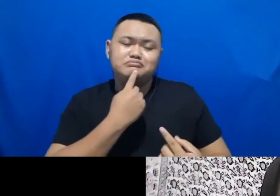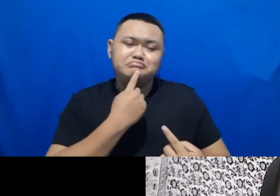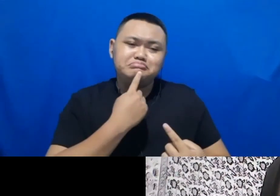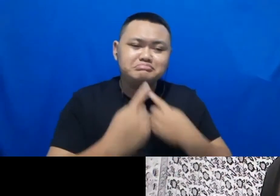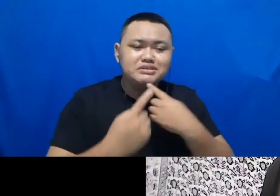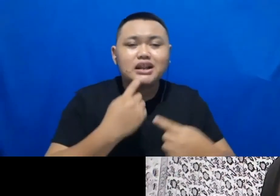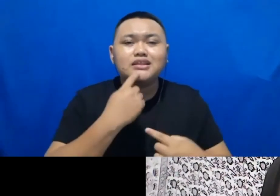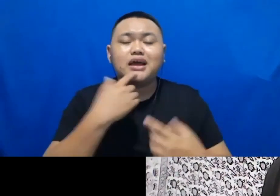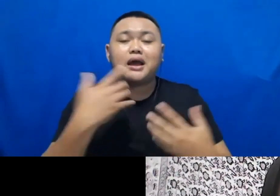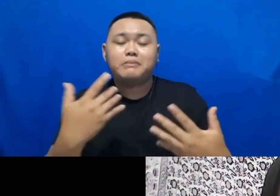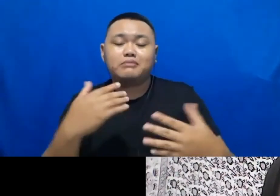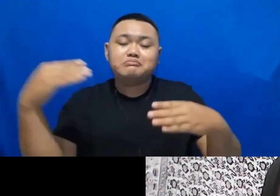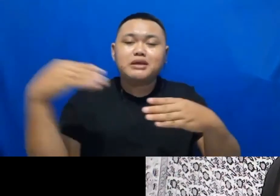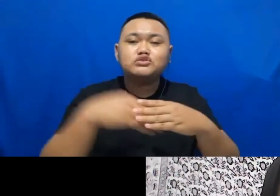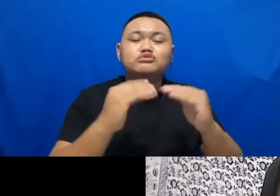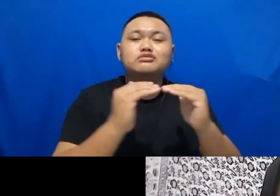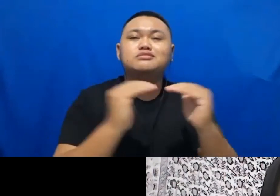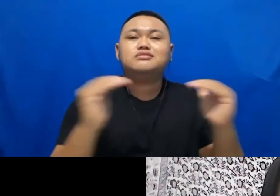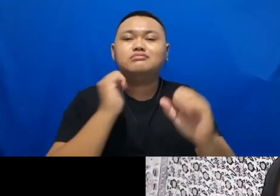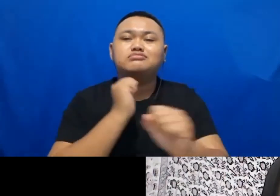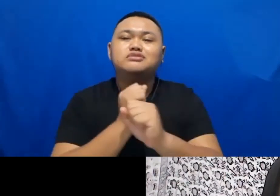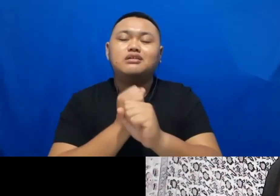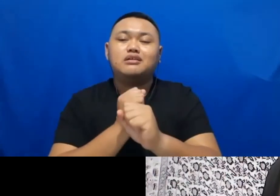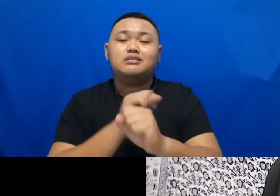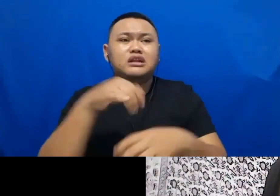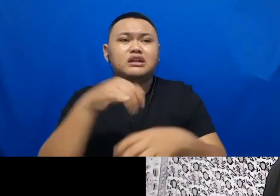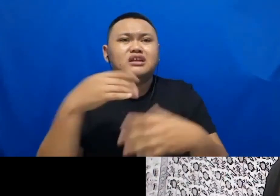diberikan ruang